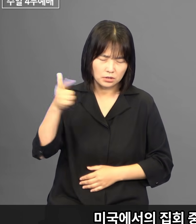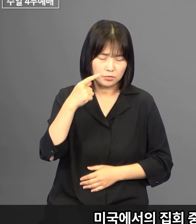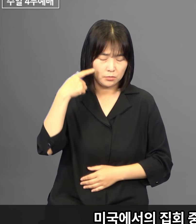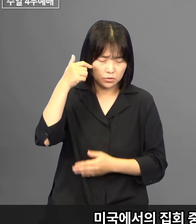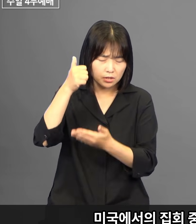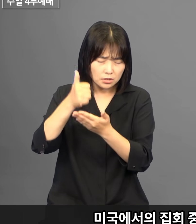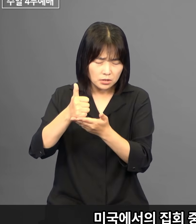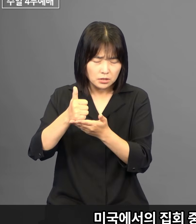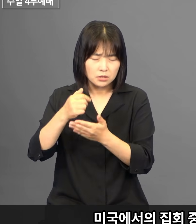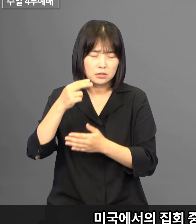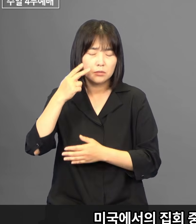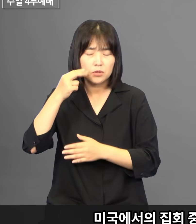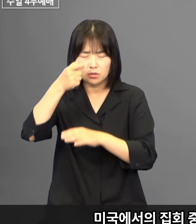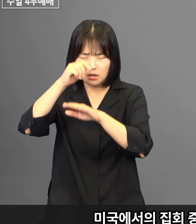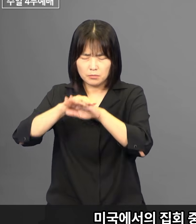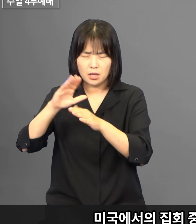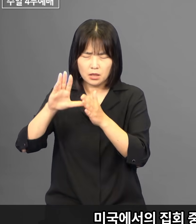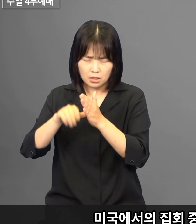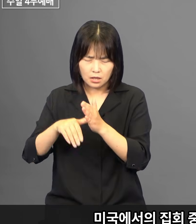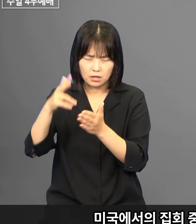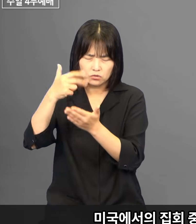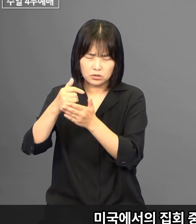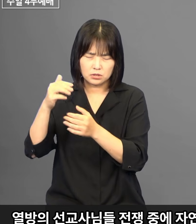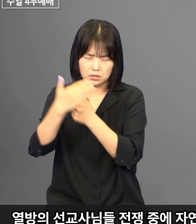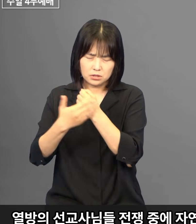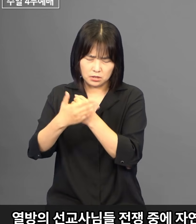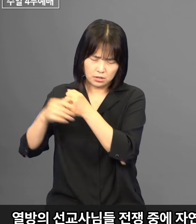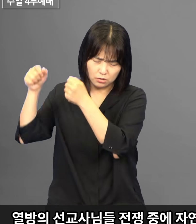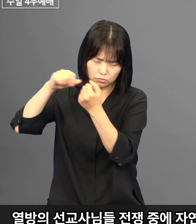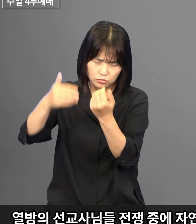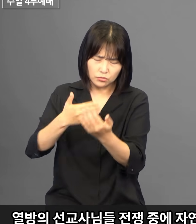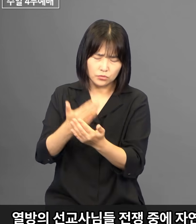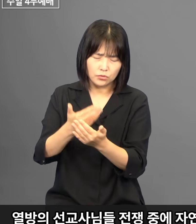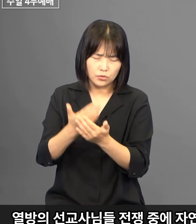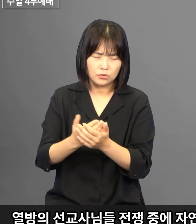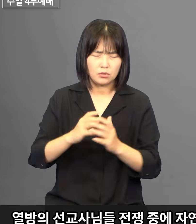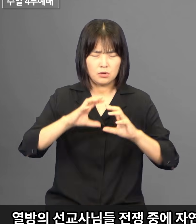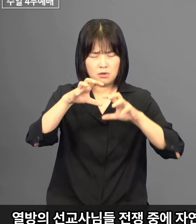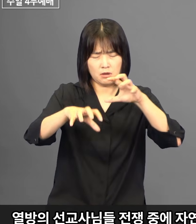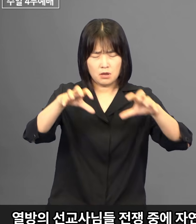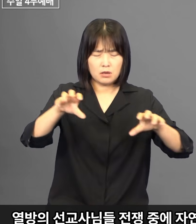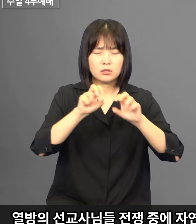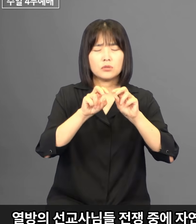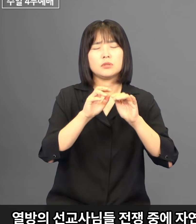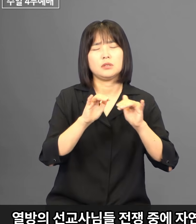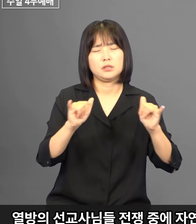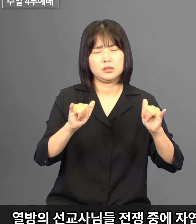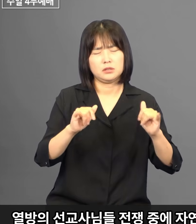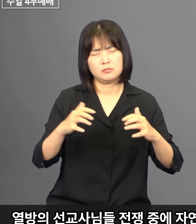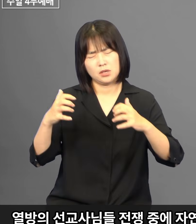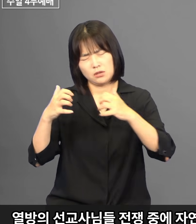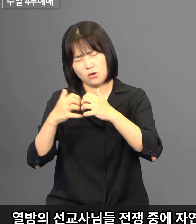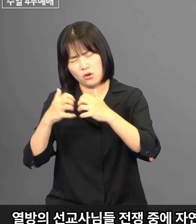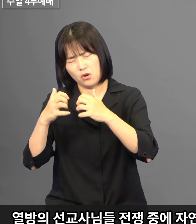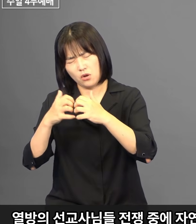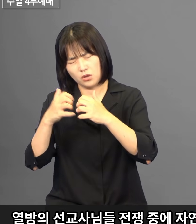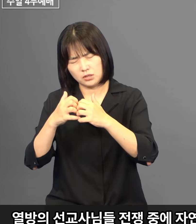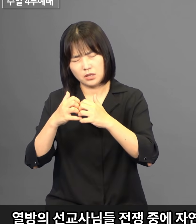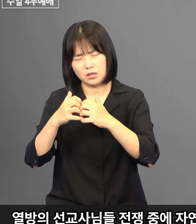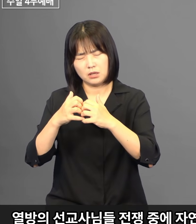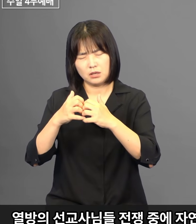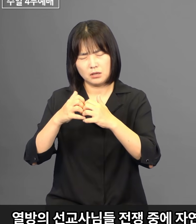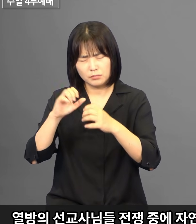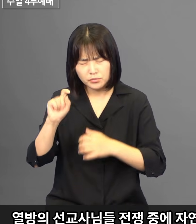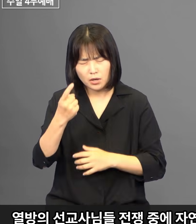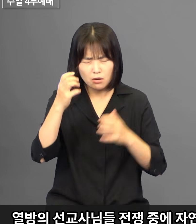중에 주님 은혜로 역사하소서. 열방의 선교사님들, 전쟁 중에 자연재해 중에 있는